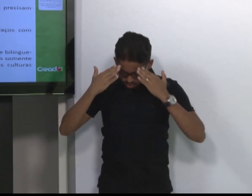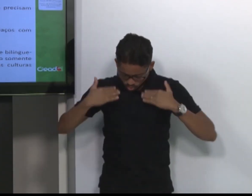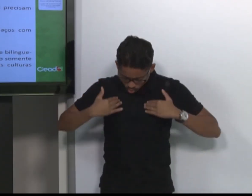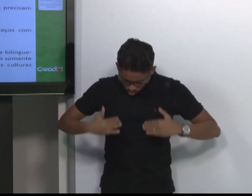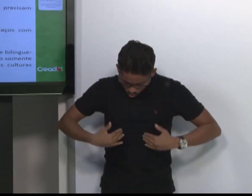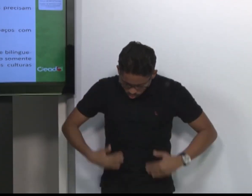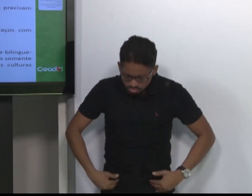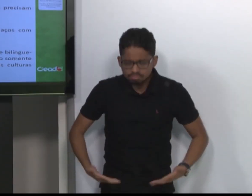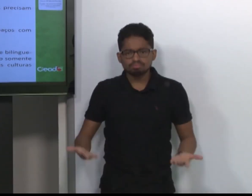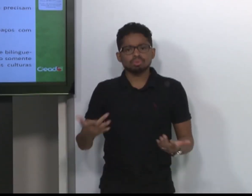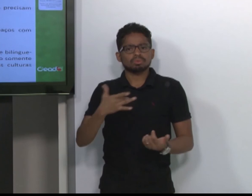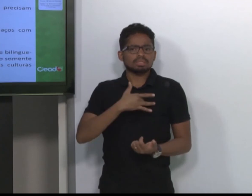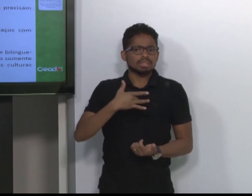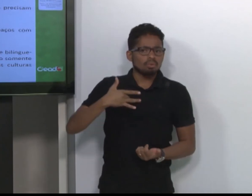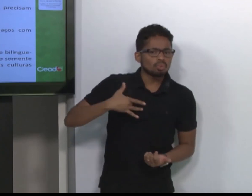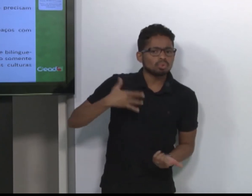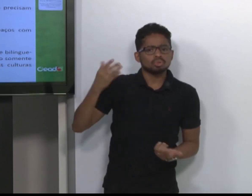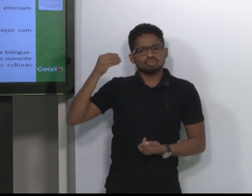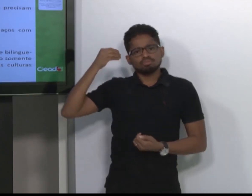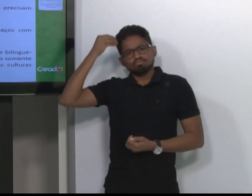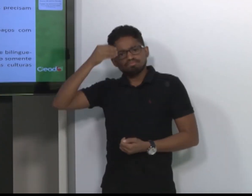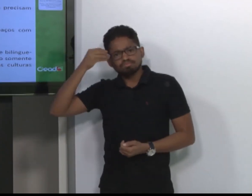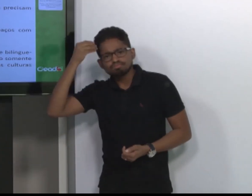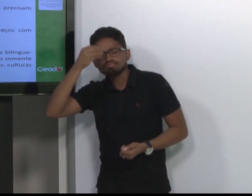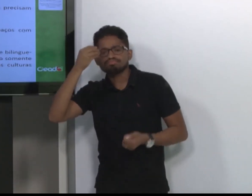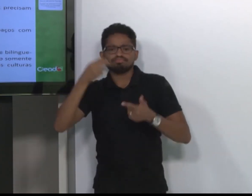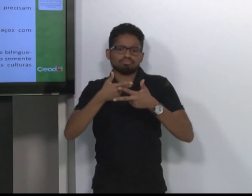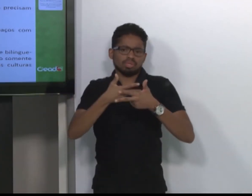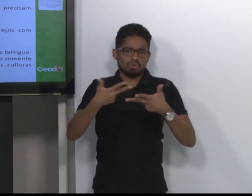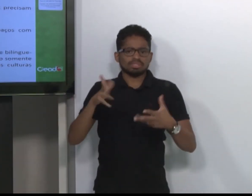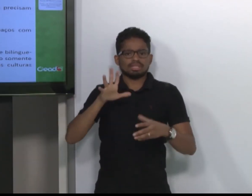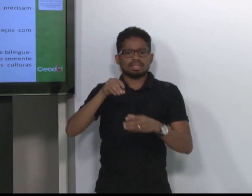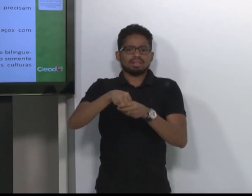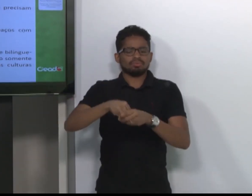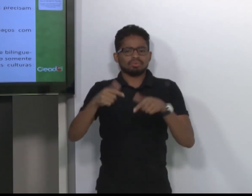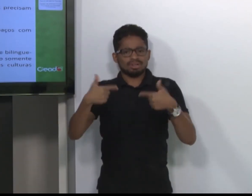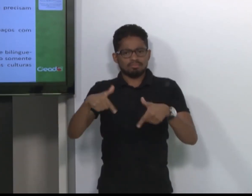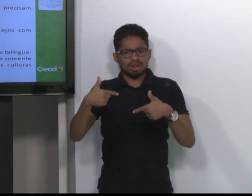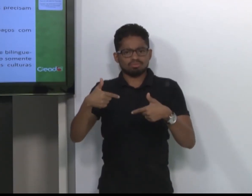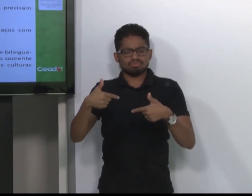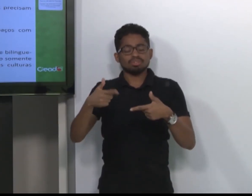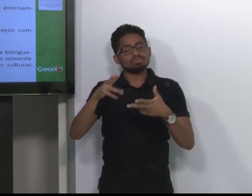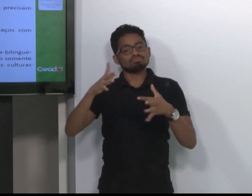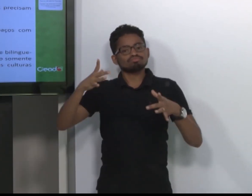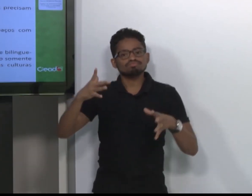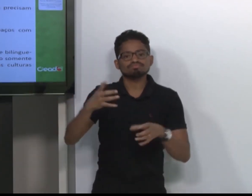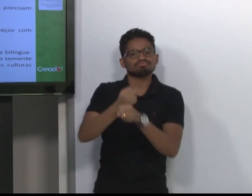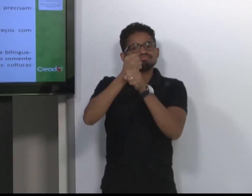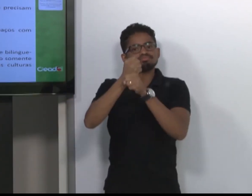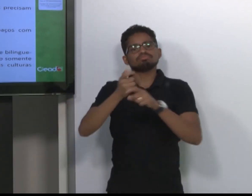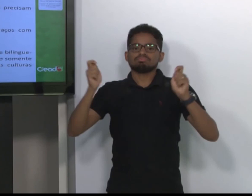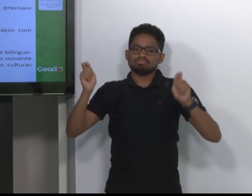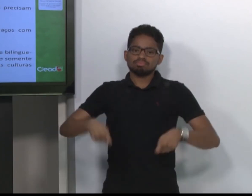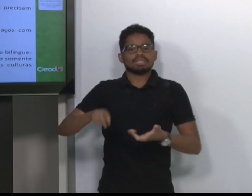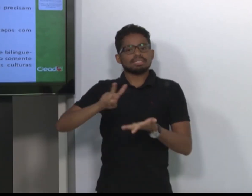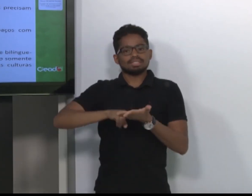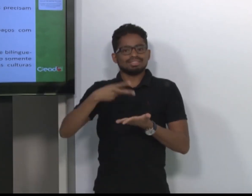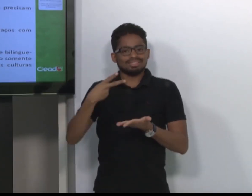Aquele que se preocupa com o seu corpo, com o seu psicológico, com a sua saúde. Todos esses itens